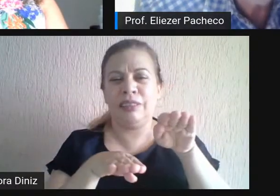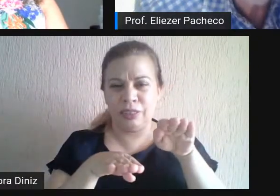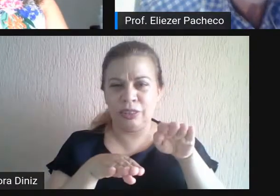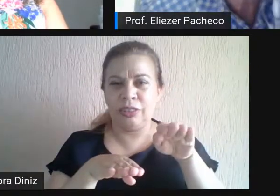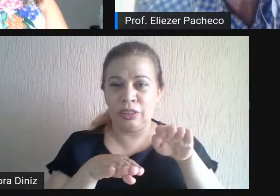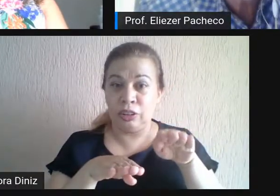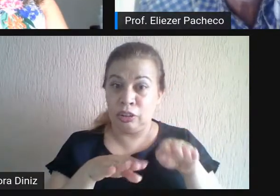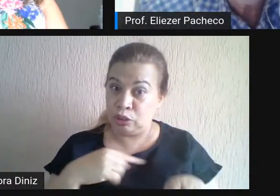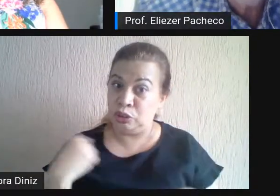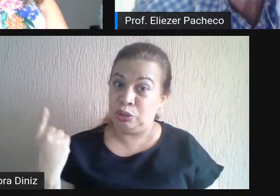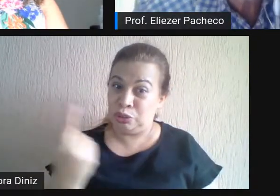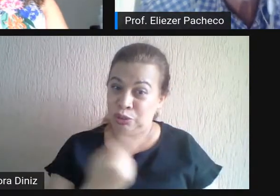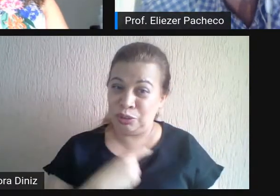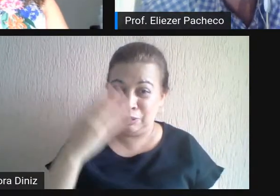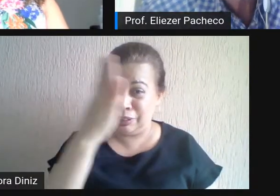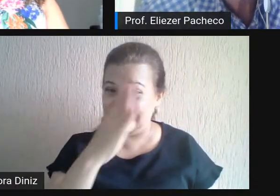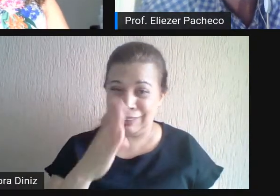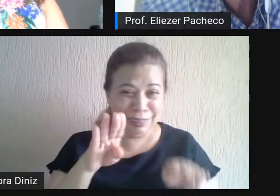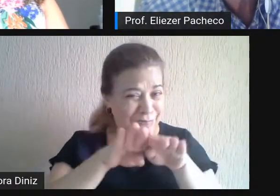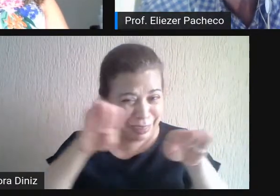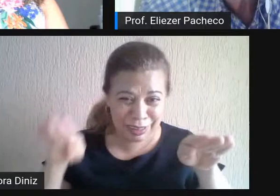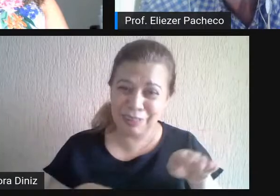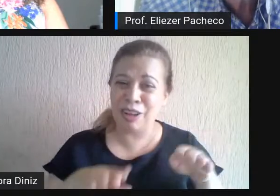mais desigual do planeta.